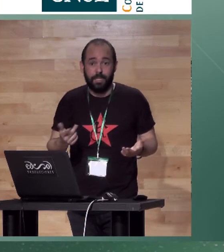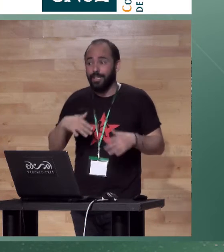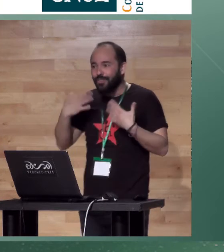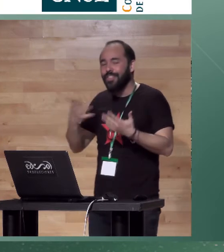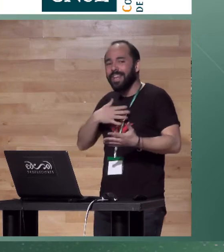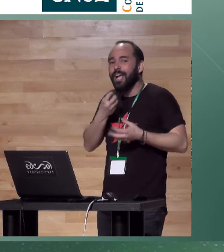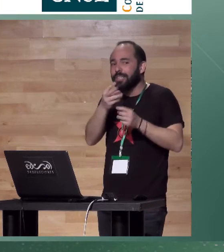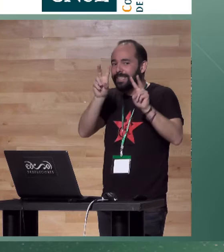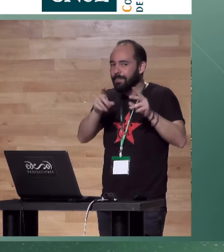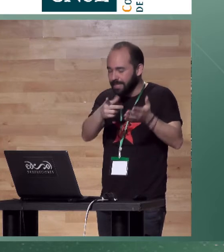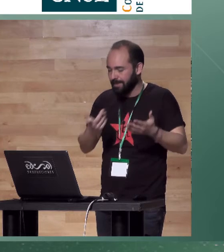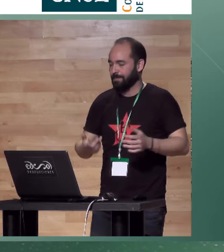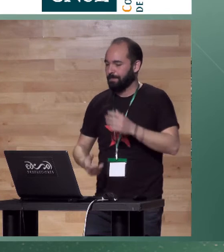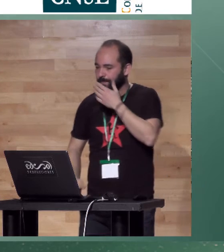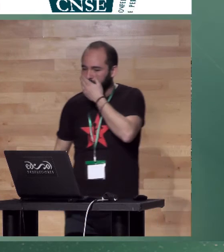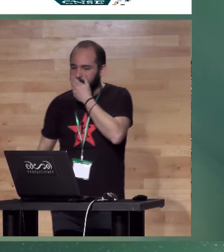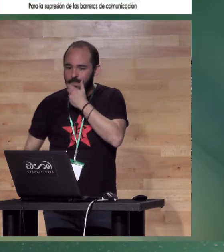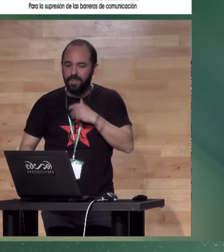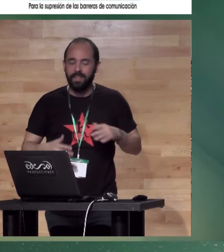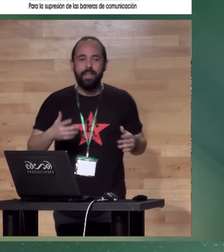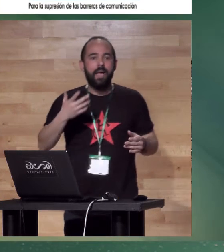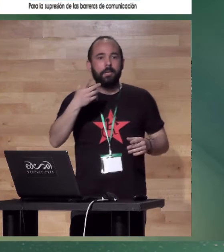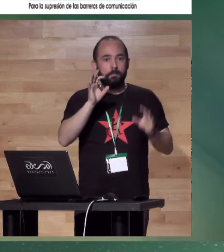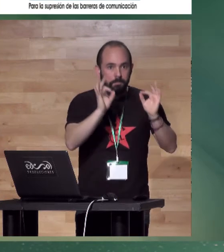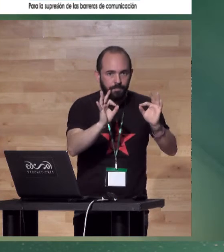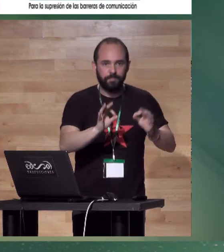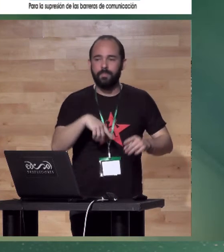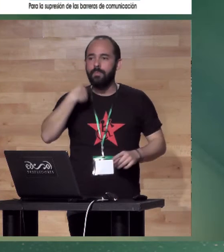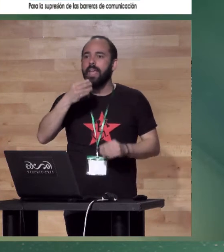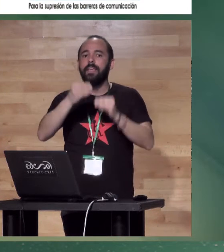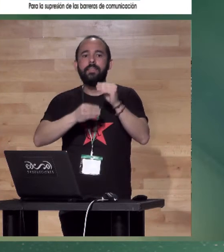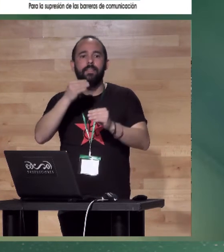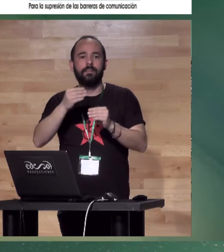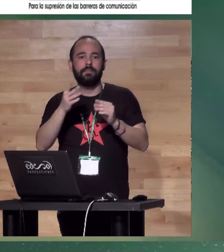enamorar, ¿verdad? Entonces yo quiero contar eso.